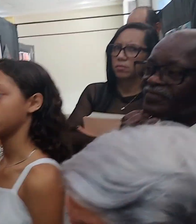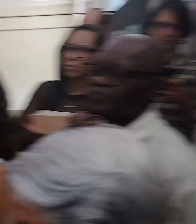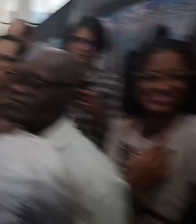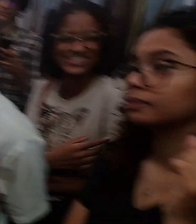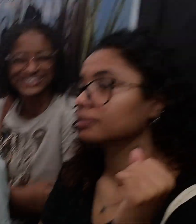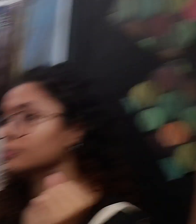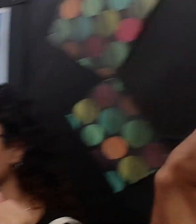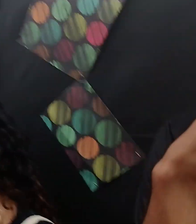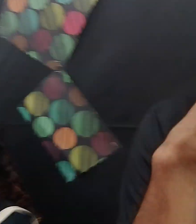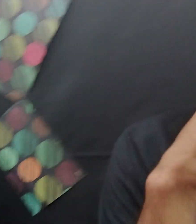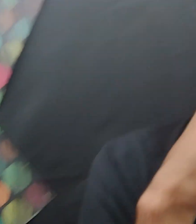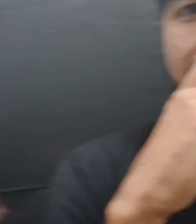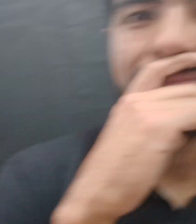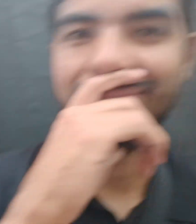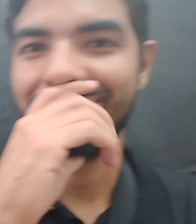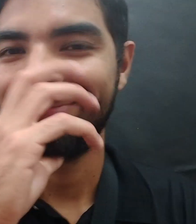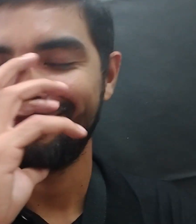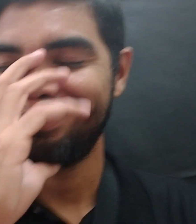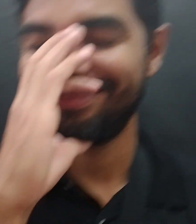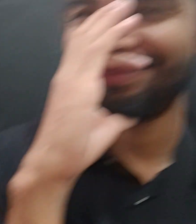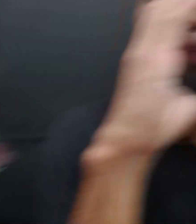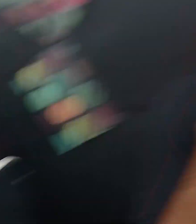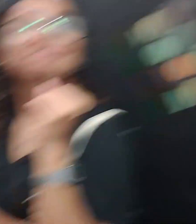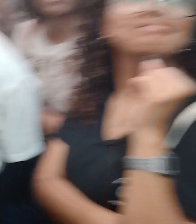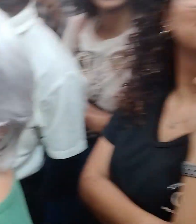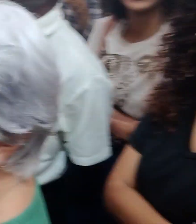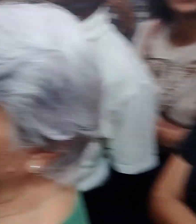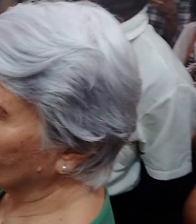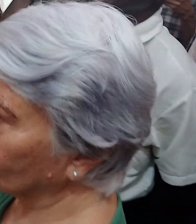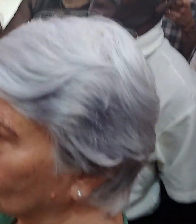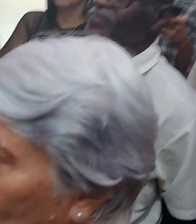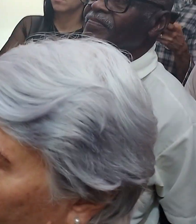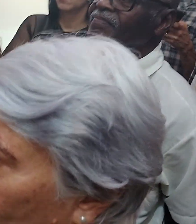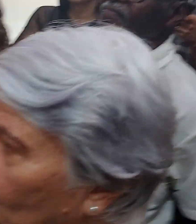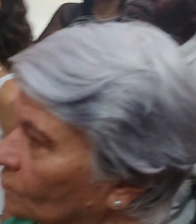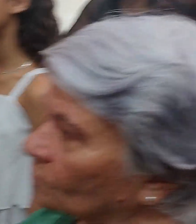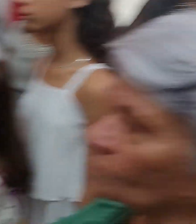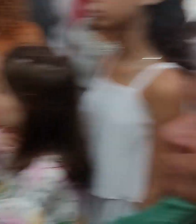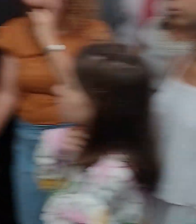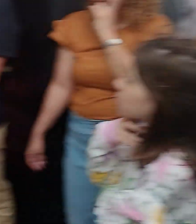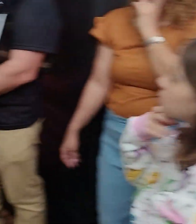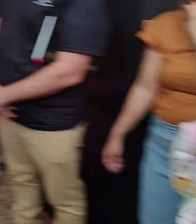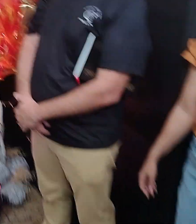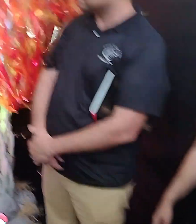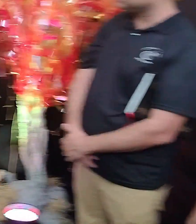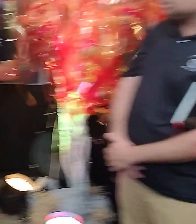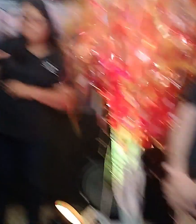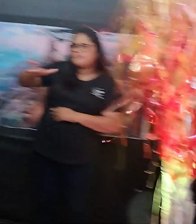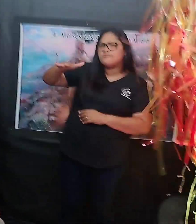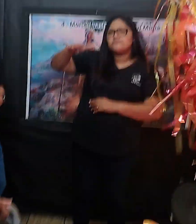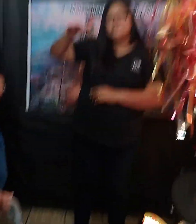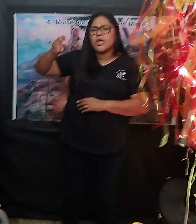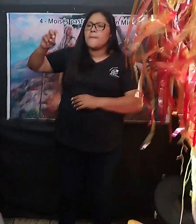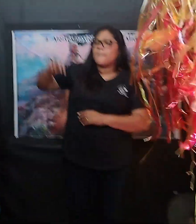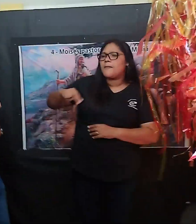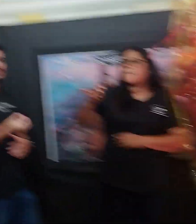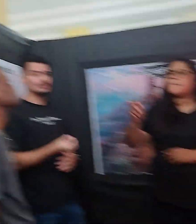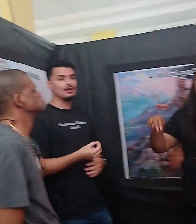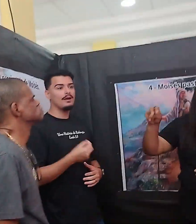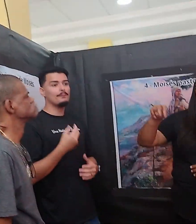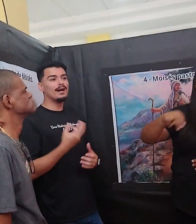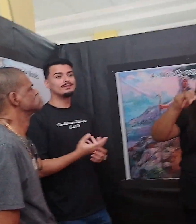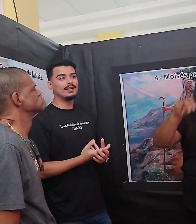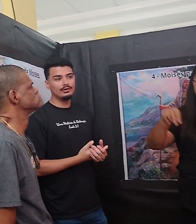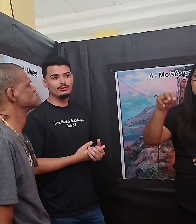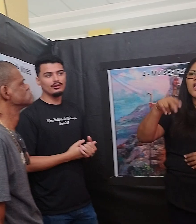melhores escolas e Moisés cresce. Quando ele está com 40 anos, ele está passeando pelas terras do Egito, ele vê um